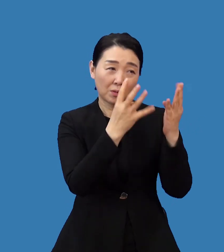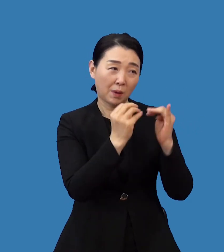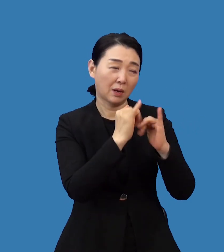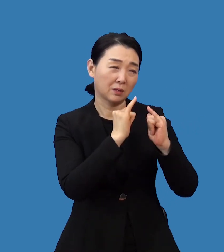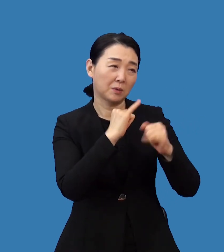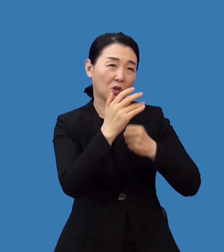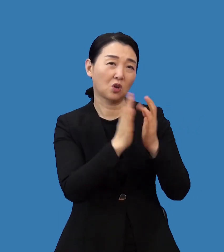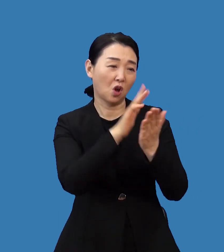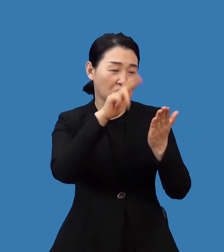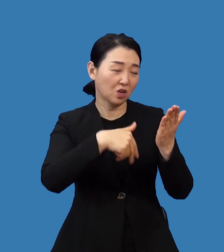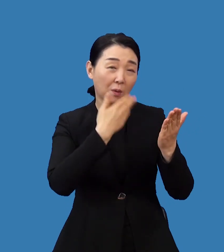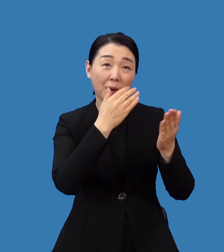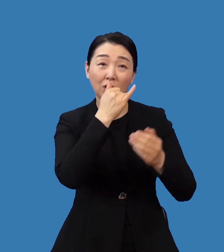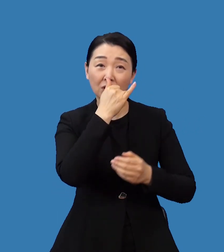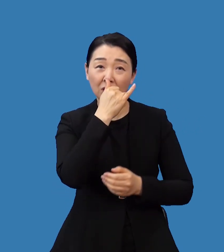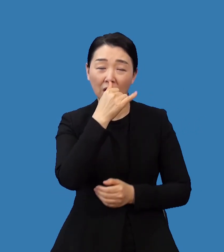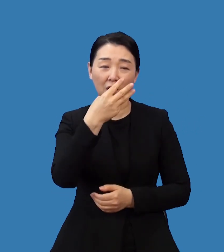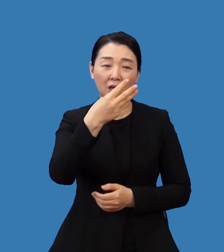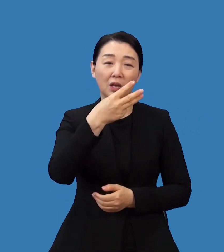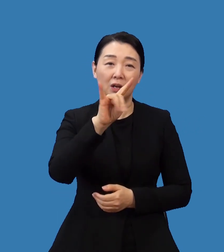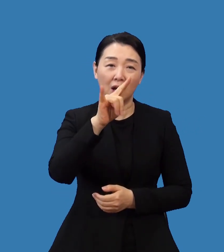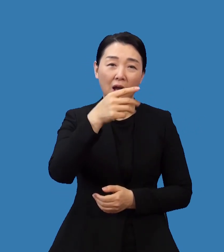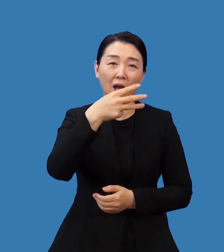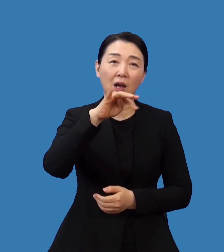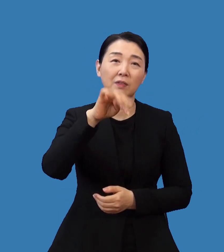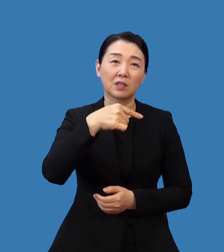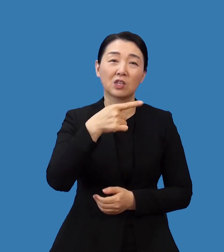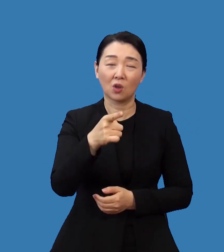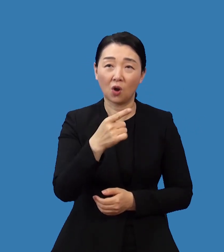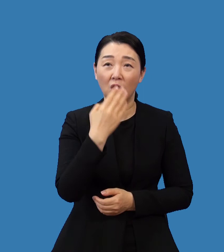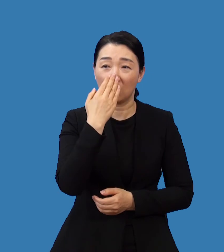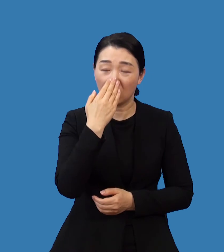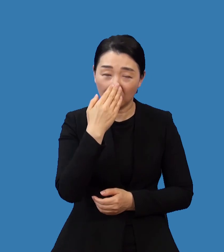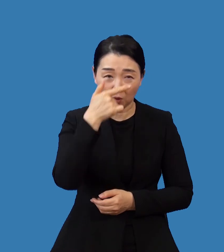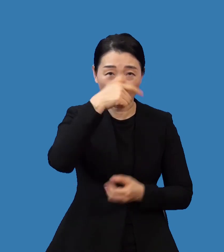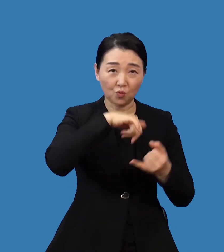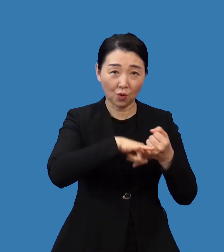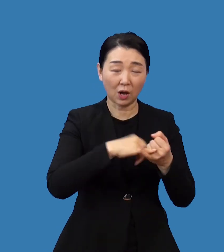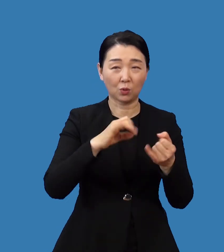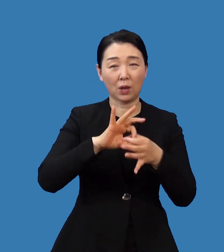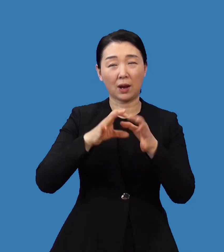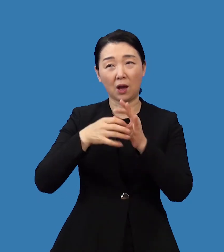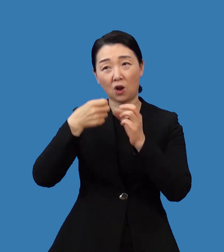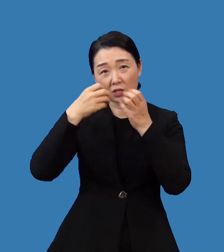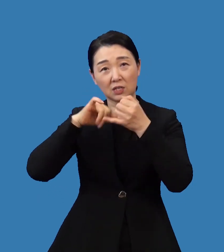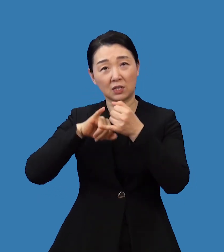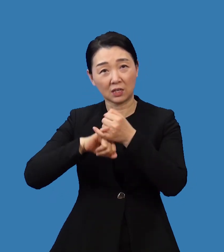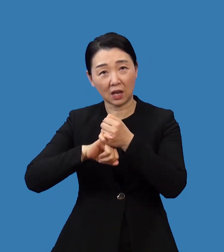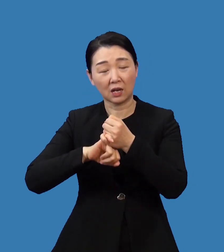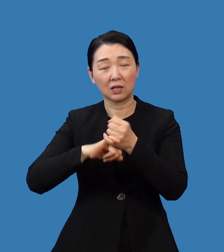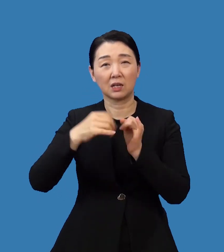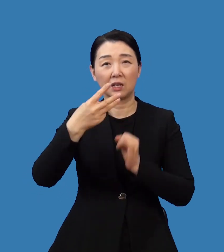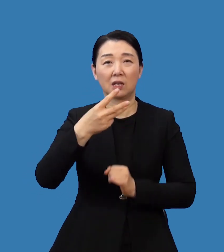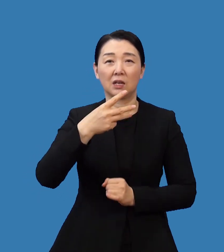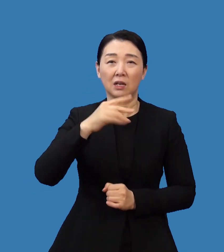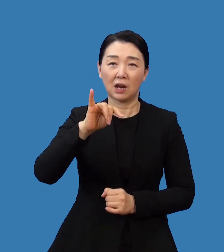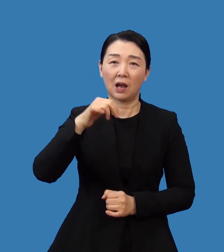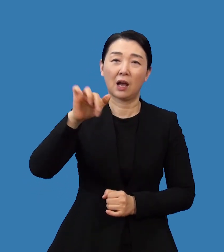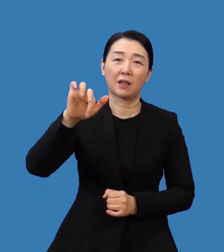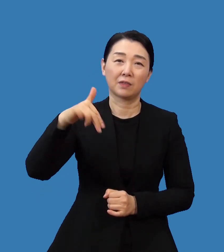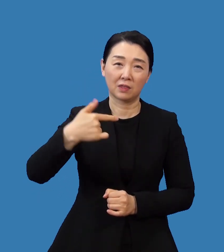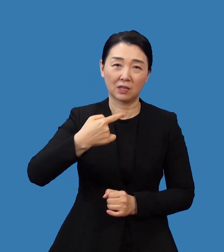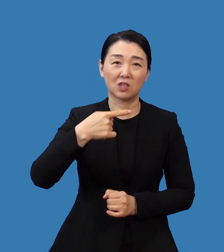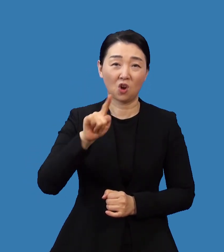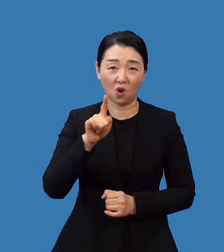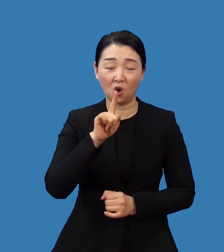성경을 읽을 수 있도록 라틴어로 히브리어 구약과 또 헬라어 신약을 나전어로 번역을